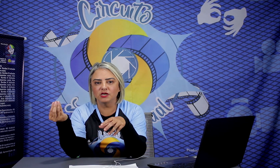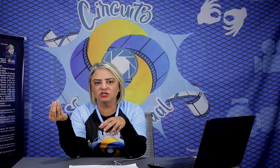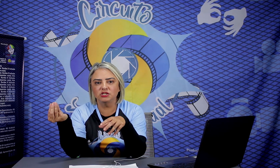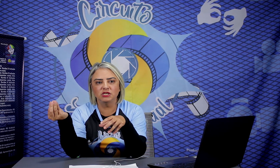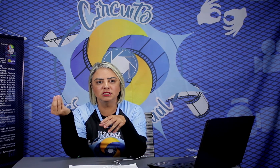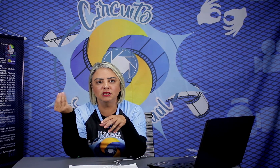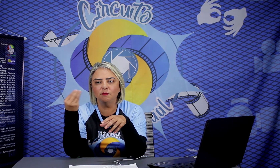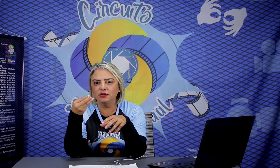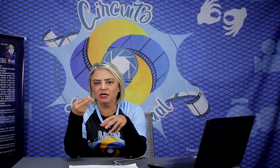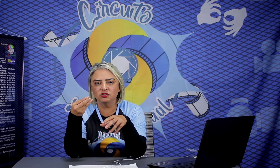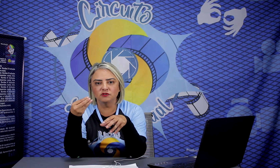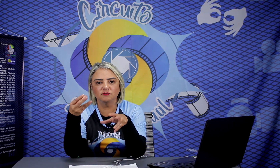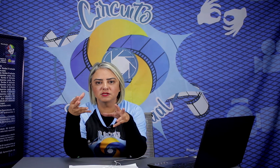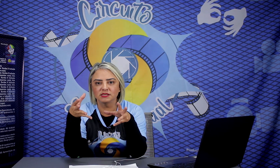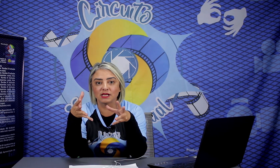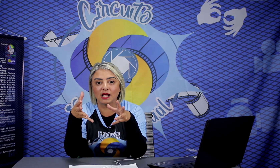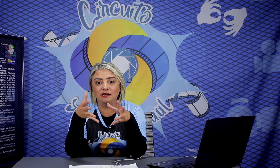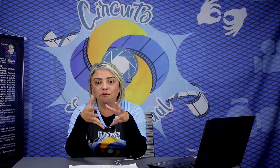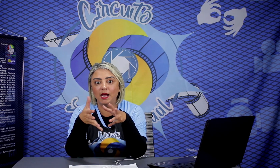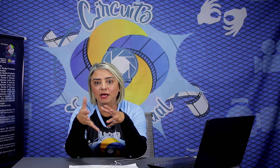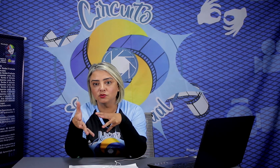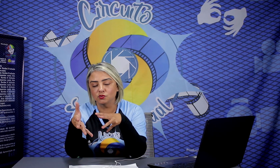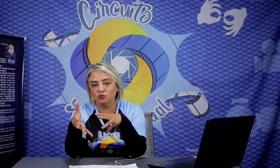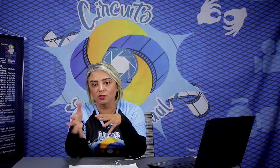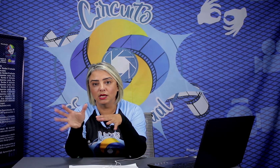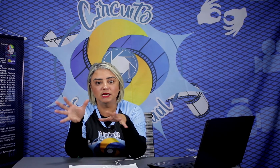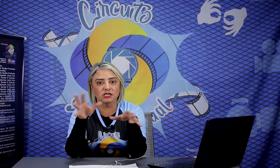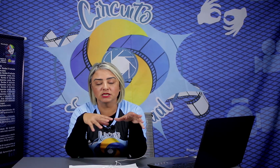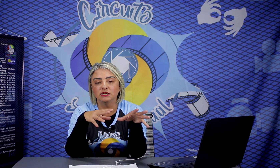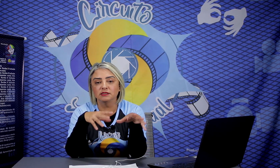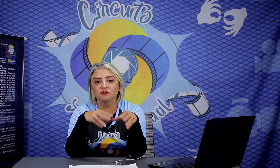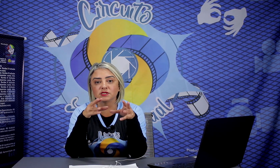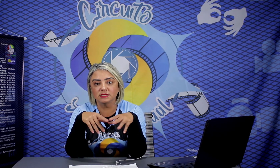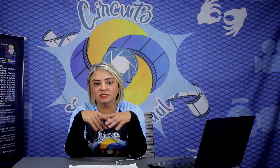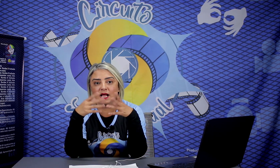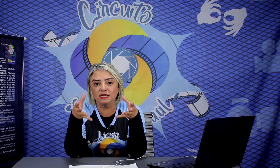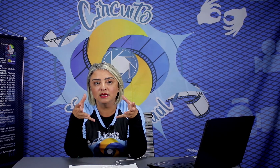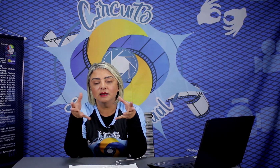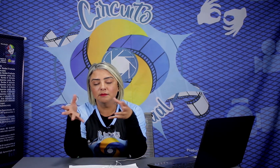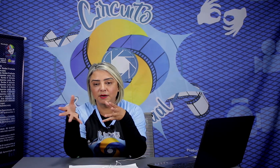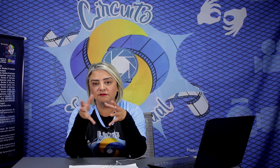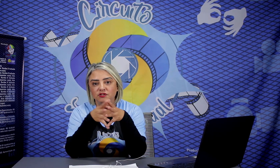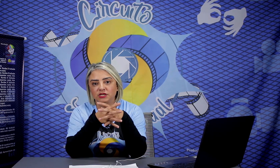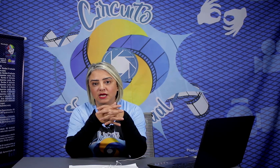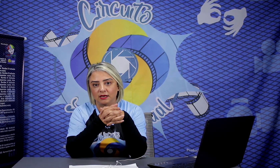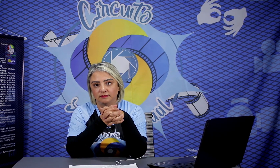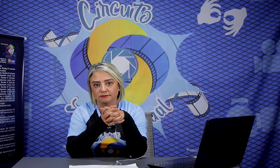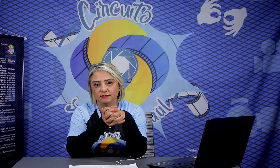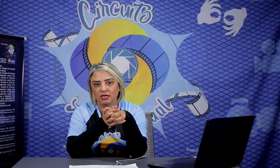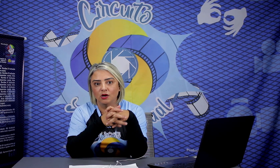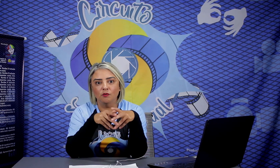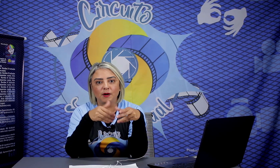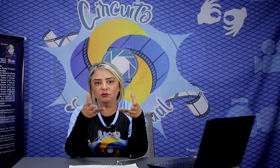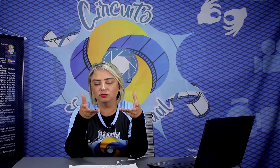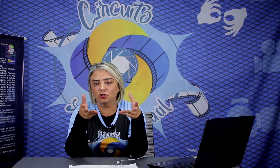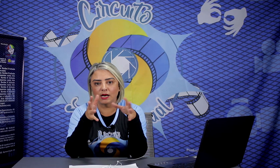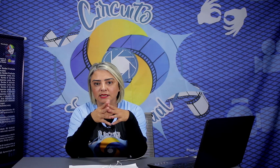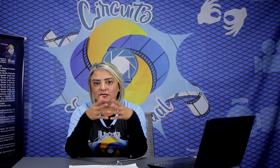regente, ele não entende que você está ali para o surdo. Ele acha que você está ali para vigiar ou para controlar, sei lá para